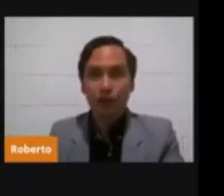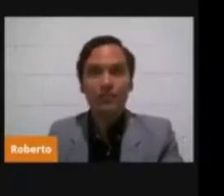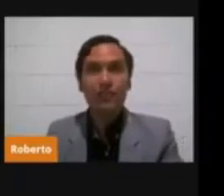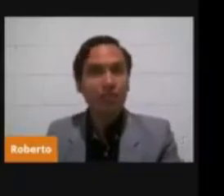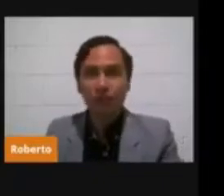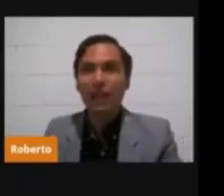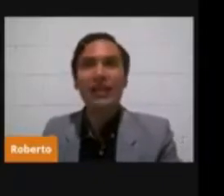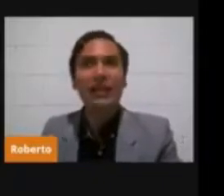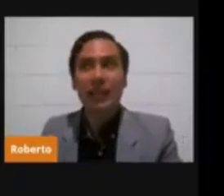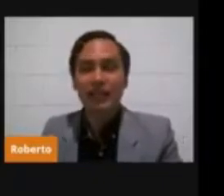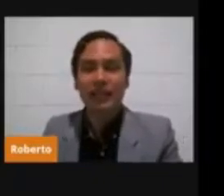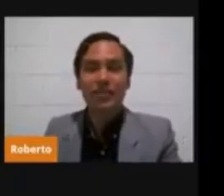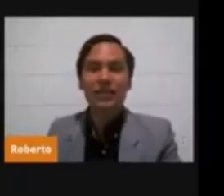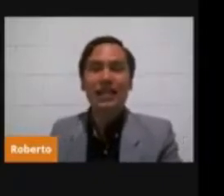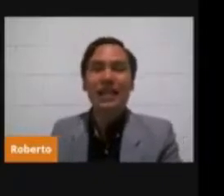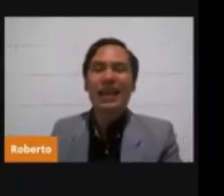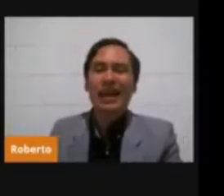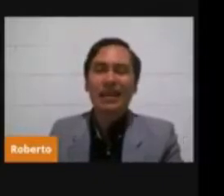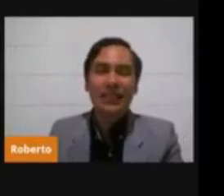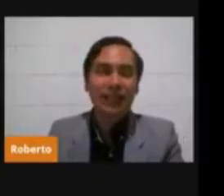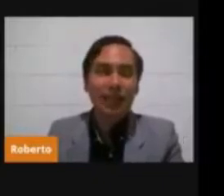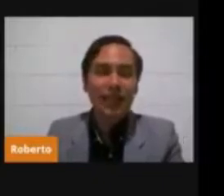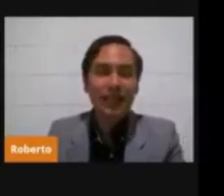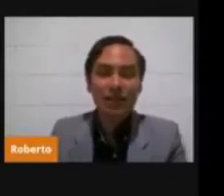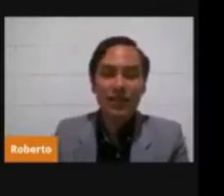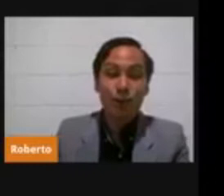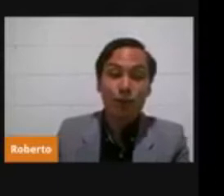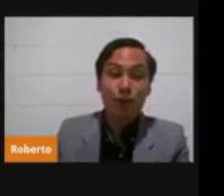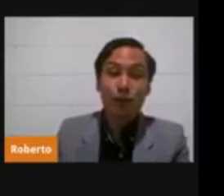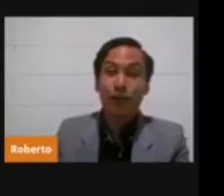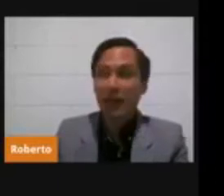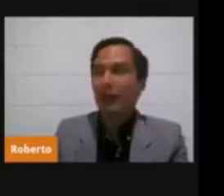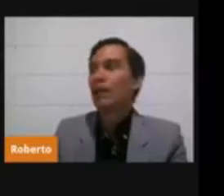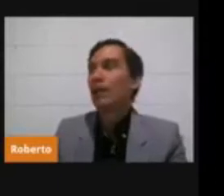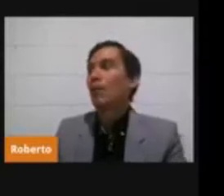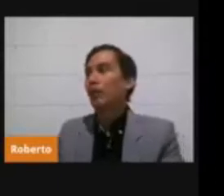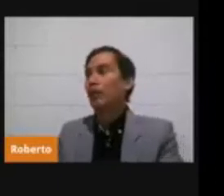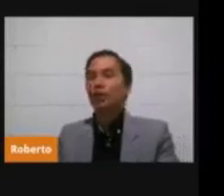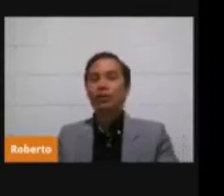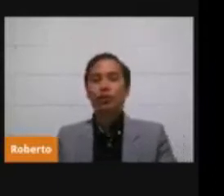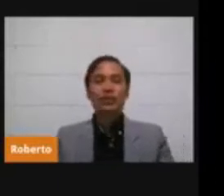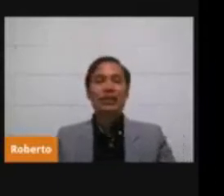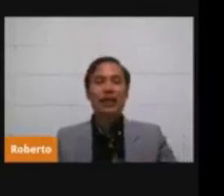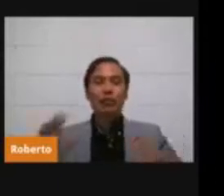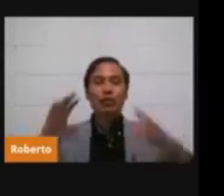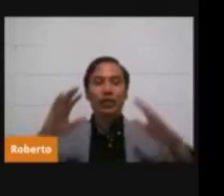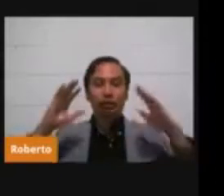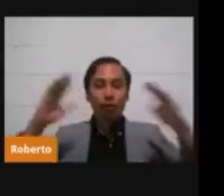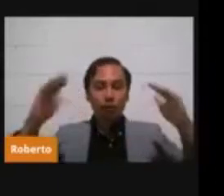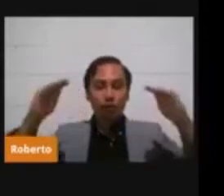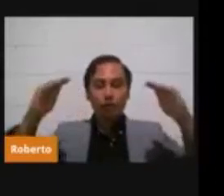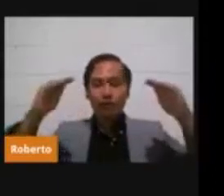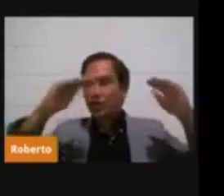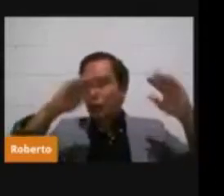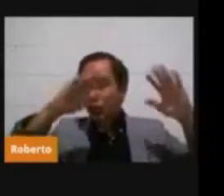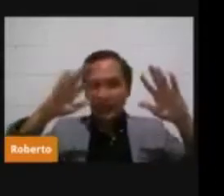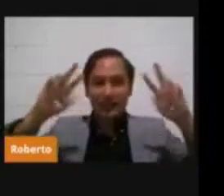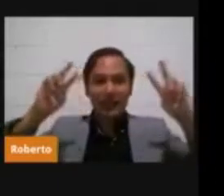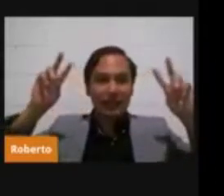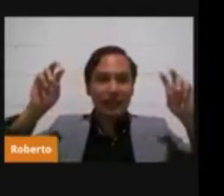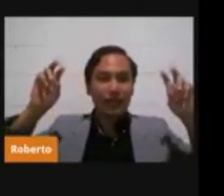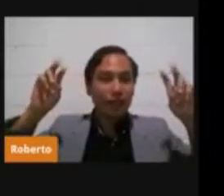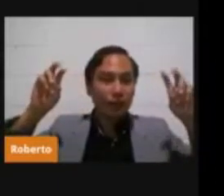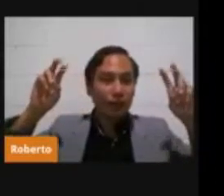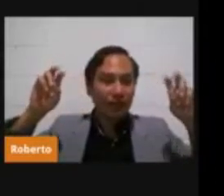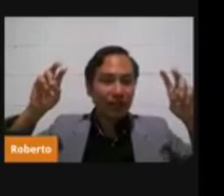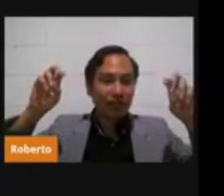y todas somos iguales ante la sociedad. A veces creo que eso hace un poco de mal, porque cuando consideramos que todos somos iguales